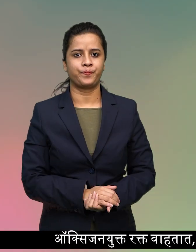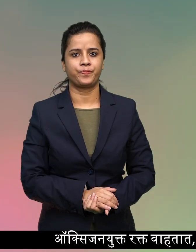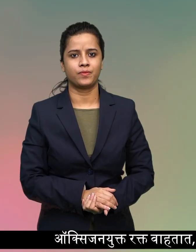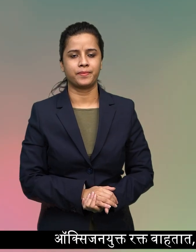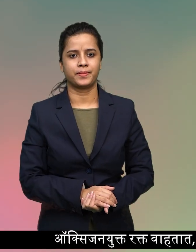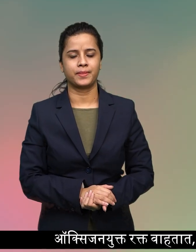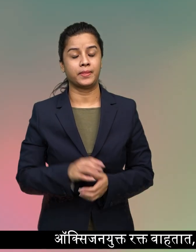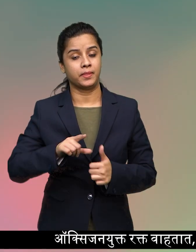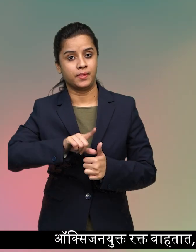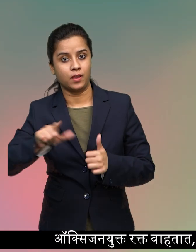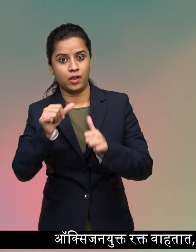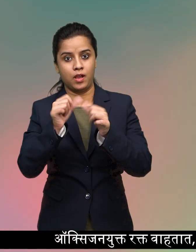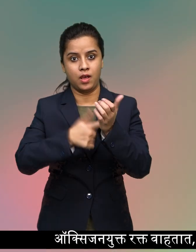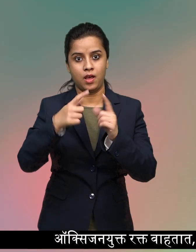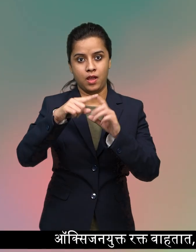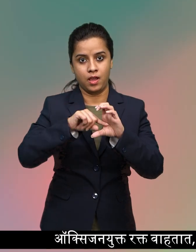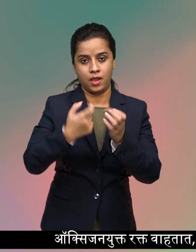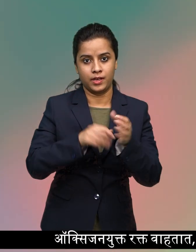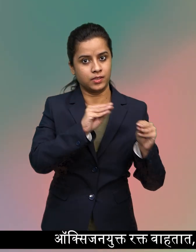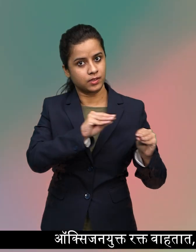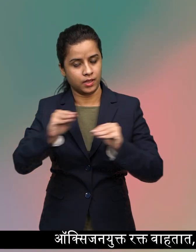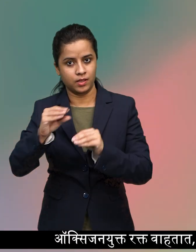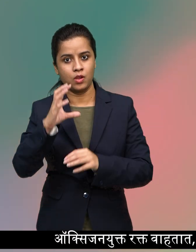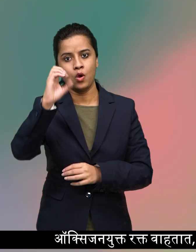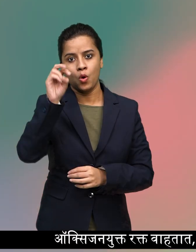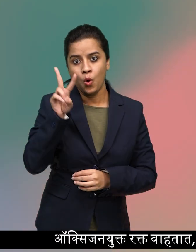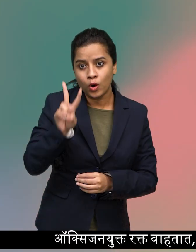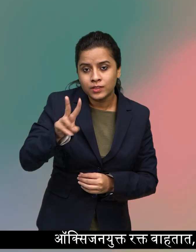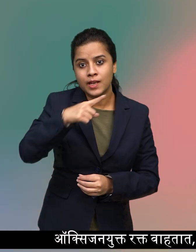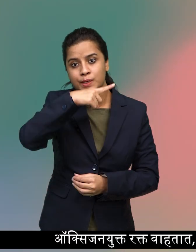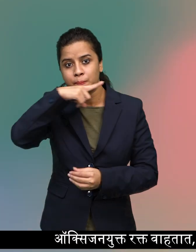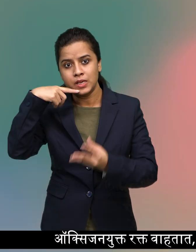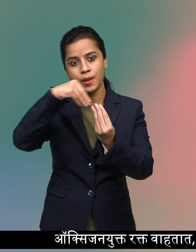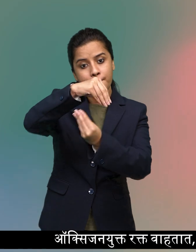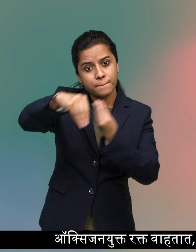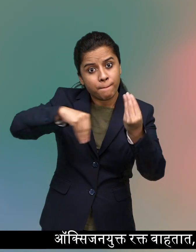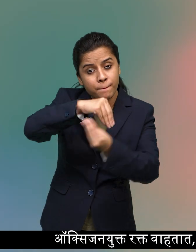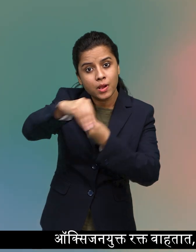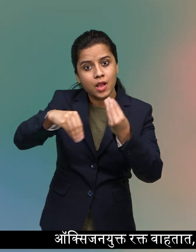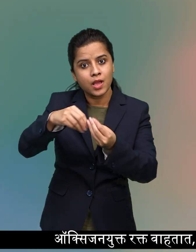ऑक्सिजनयुक्त रक्त वाहतात फक्त फुफ्फुस, धमनी, पल्मिनरी आर्टरी वगळता.